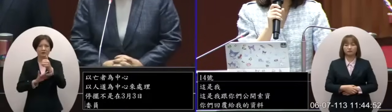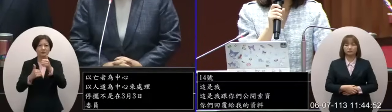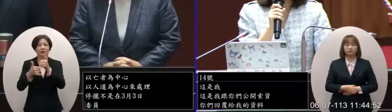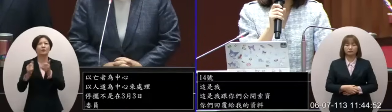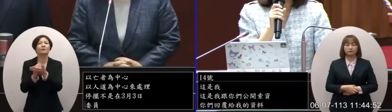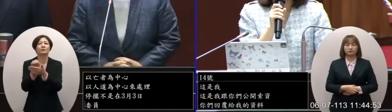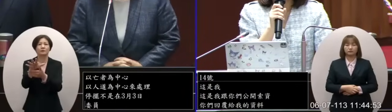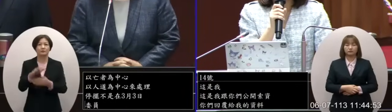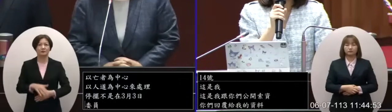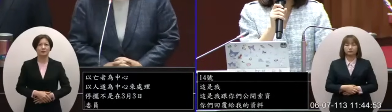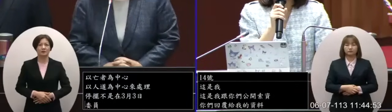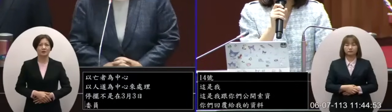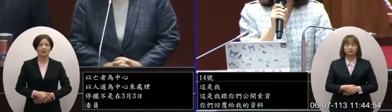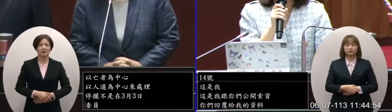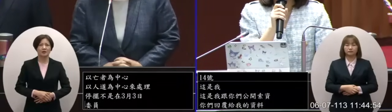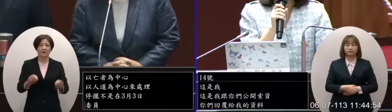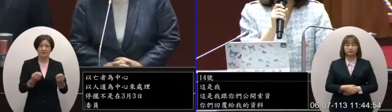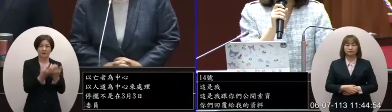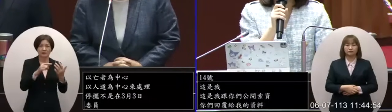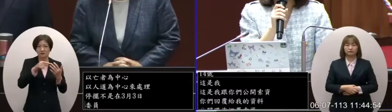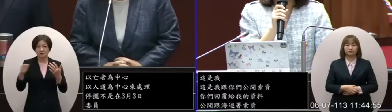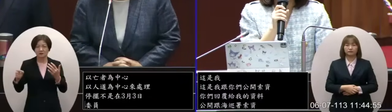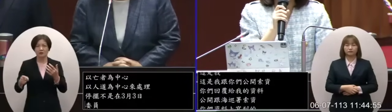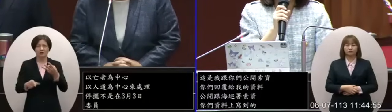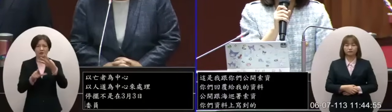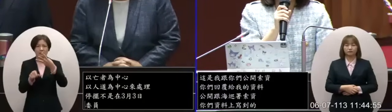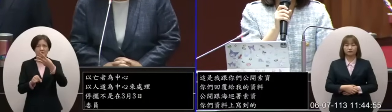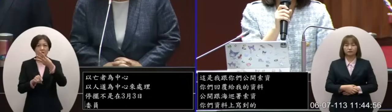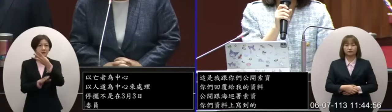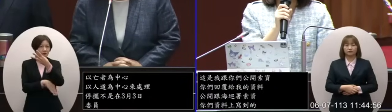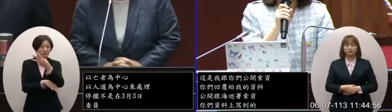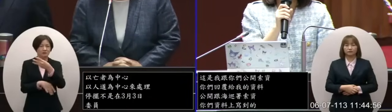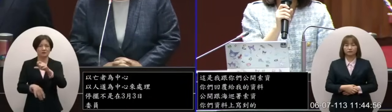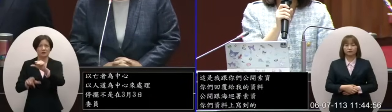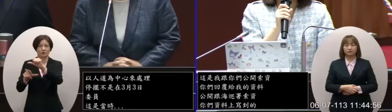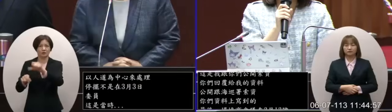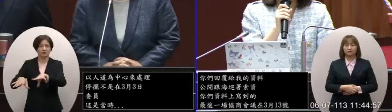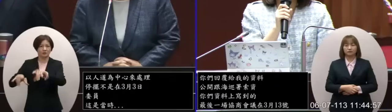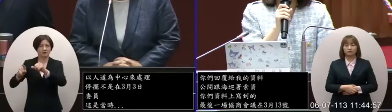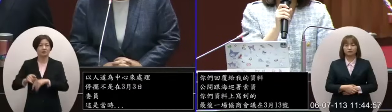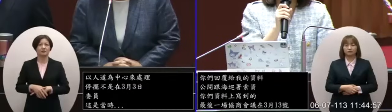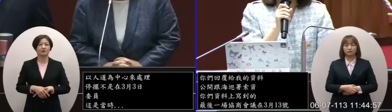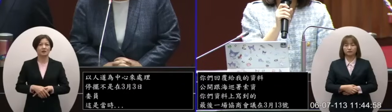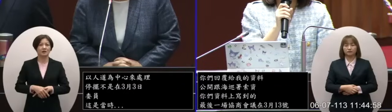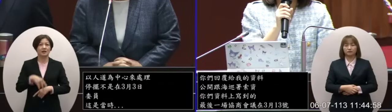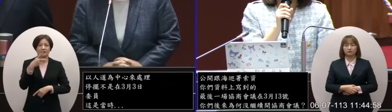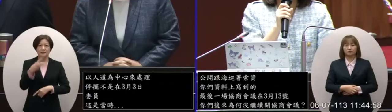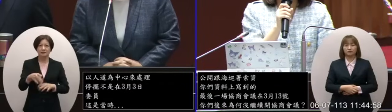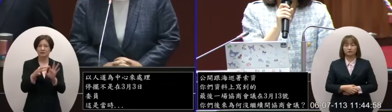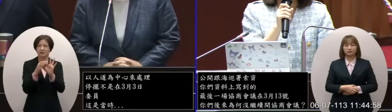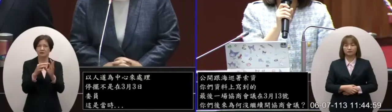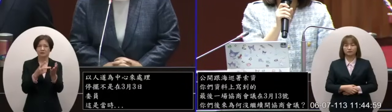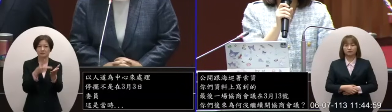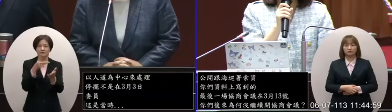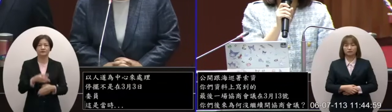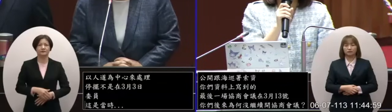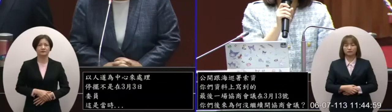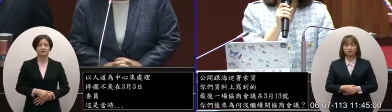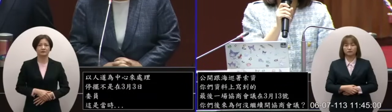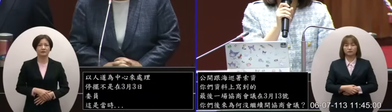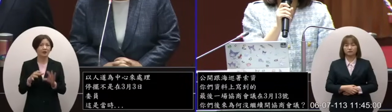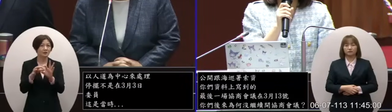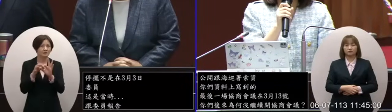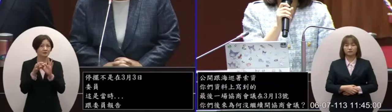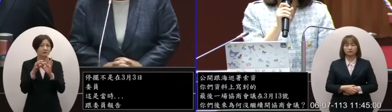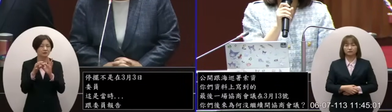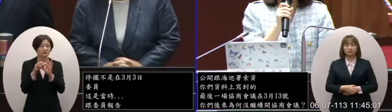员报告我们后续其实在3月底以及5月初又有重新联系了两次，但是联系的这两